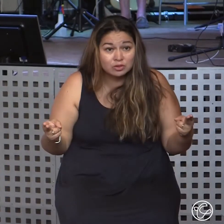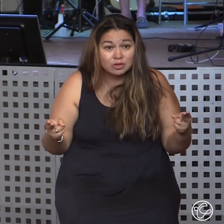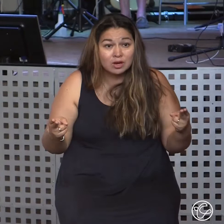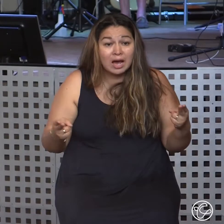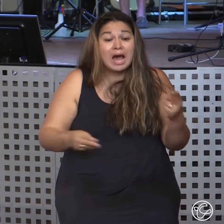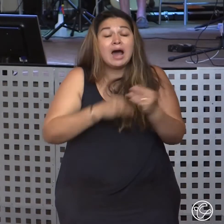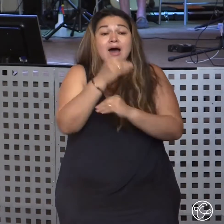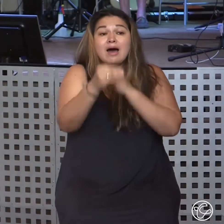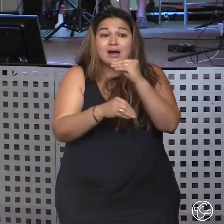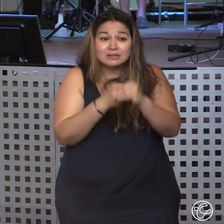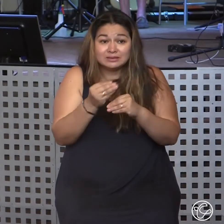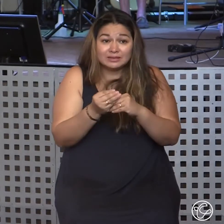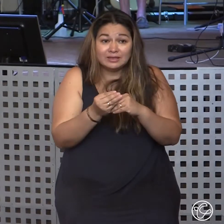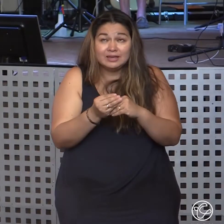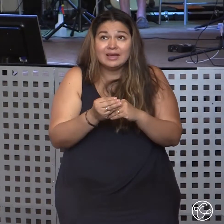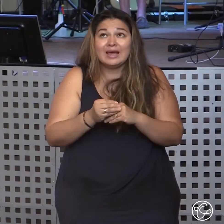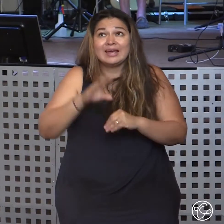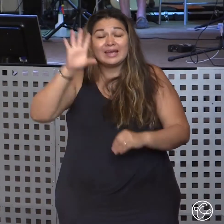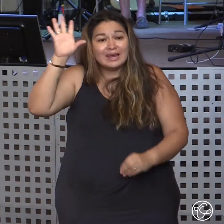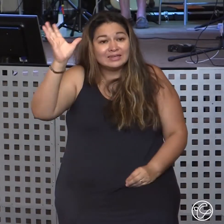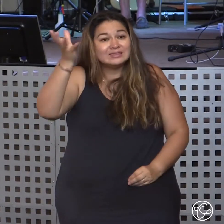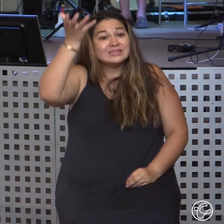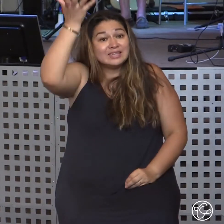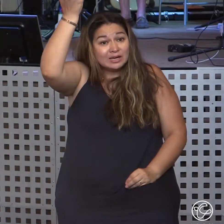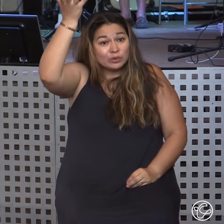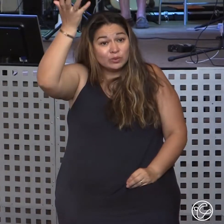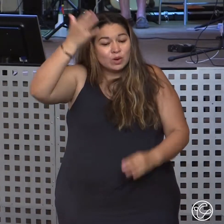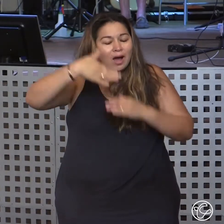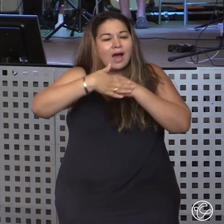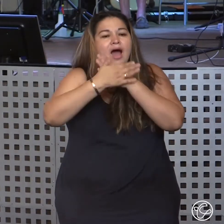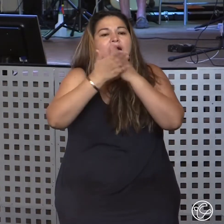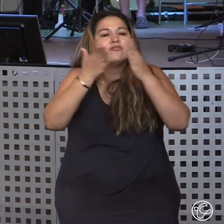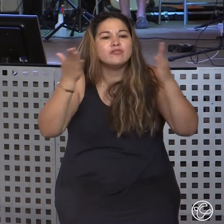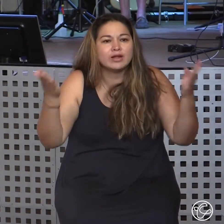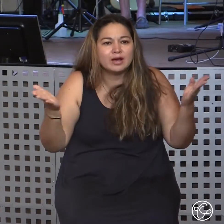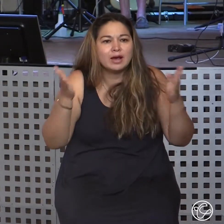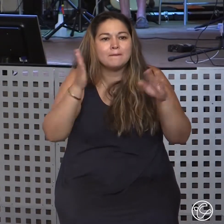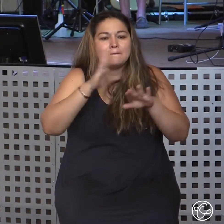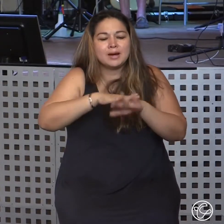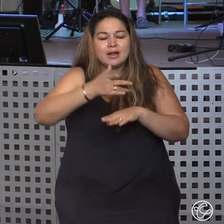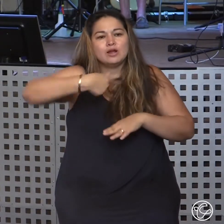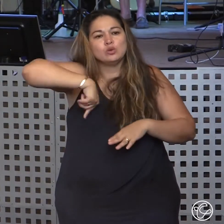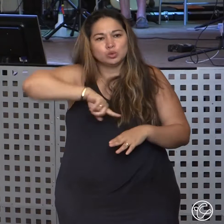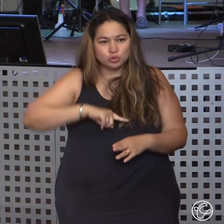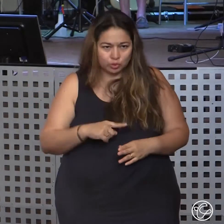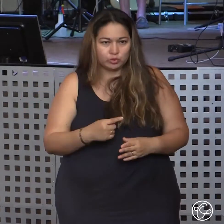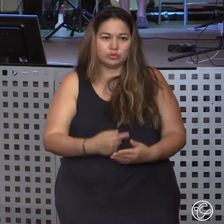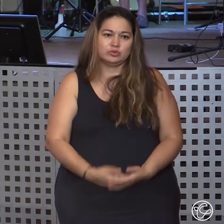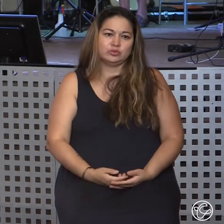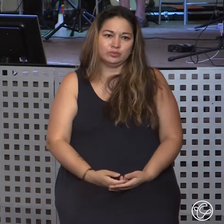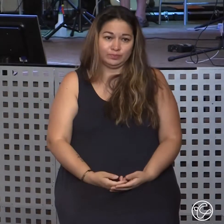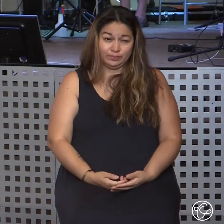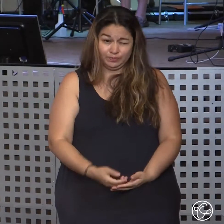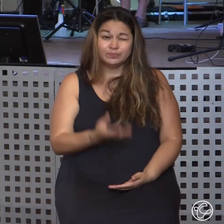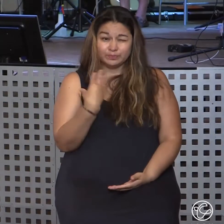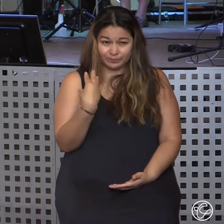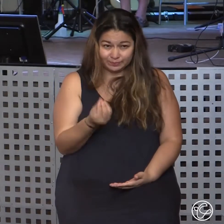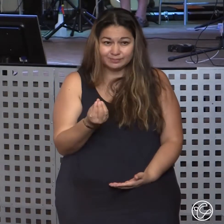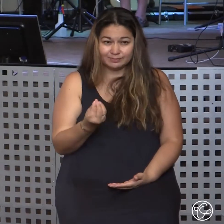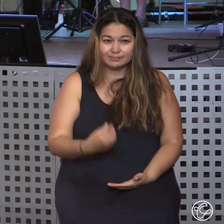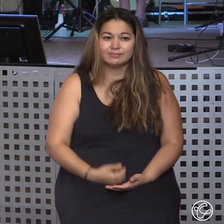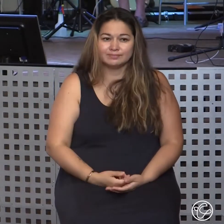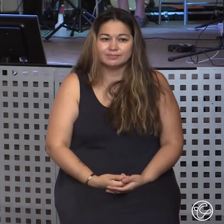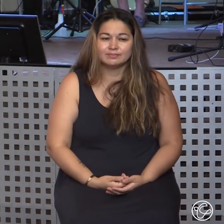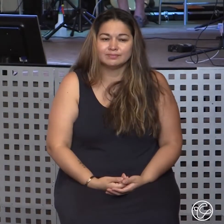Jesucristo estaba en la tierra, pero Él vivía los espacios del cielo perfectamente. Y Él nos define como,